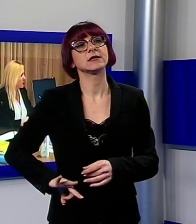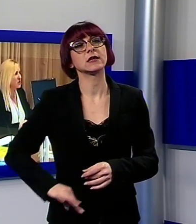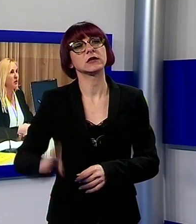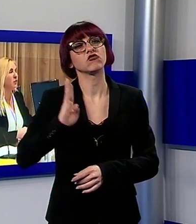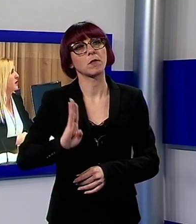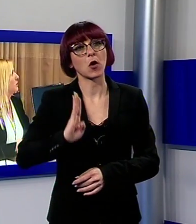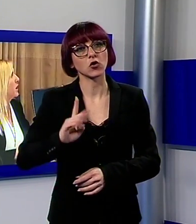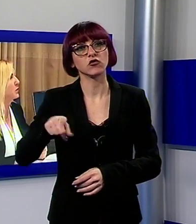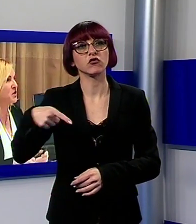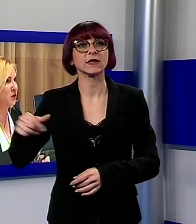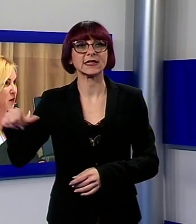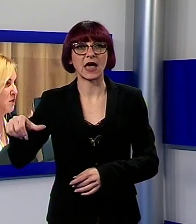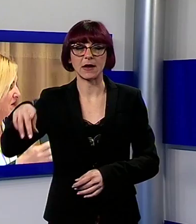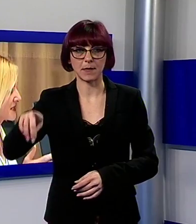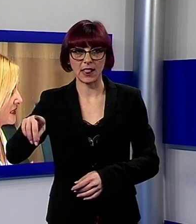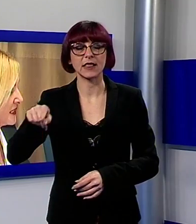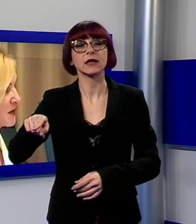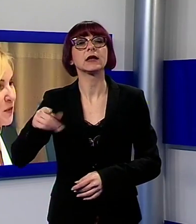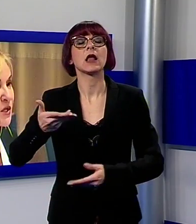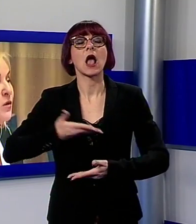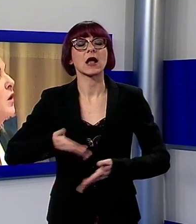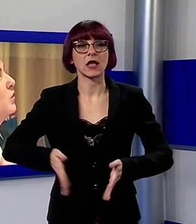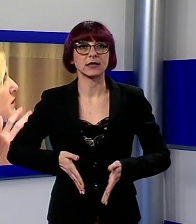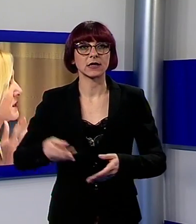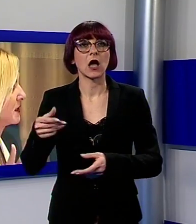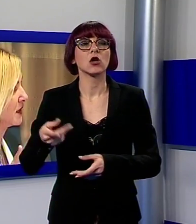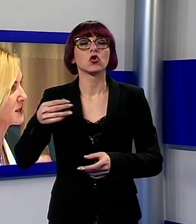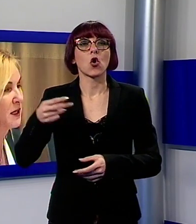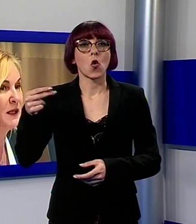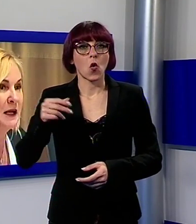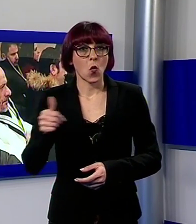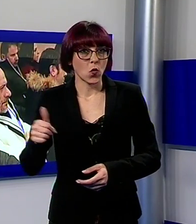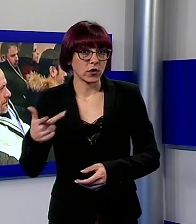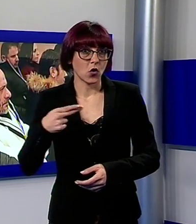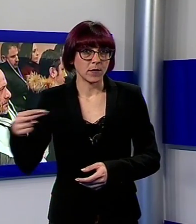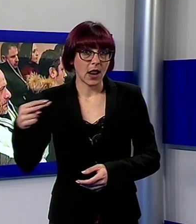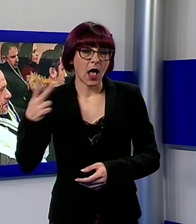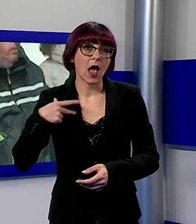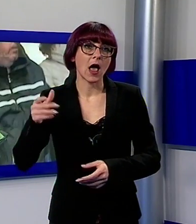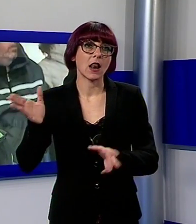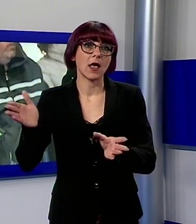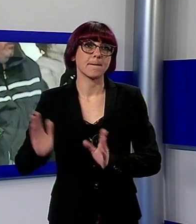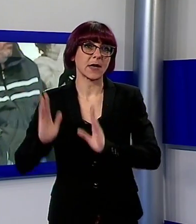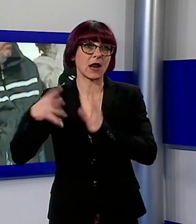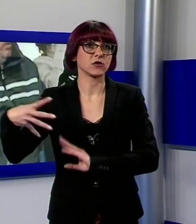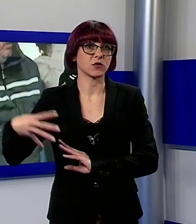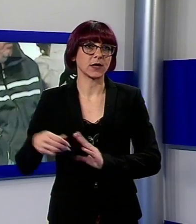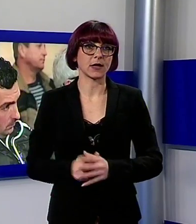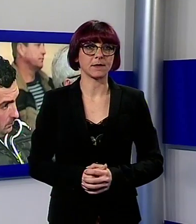Senato, e Sara Paglini, candidata all'uninominale per Palazzo Madama, che ascoltiamo ai nostri microfoni. Noi abbiamo delle risposte